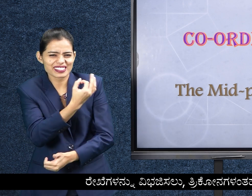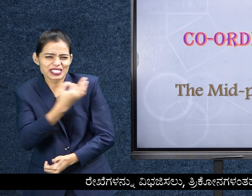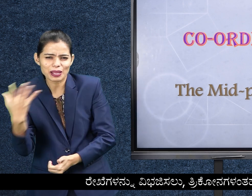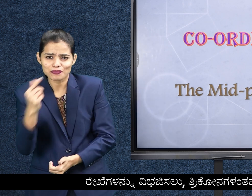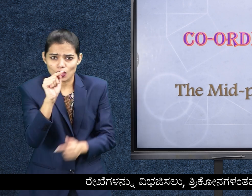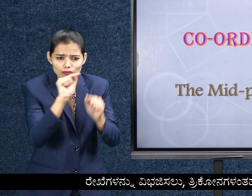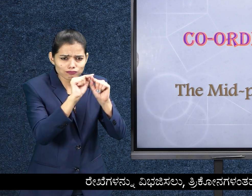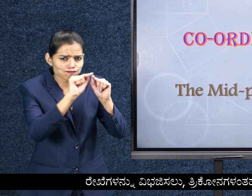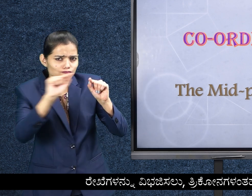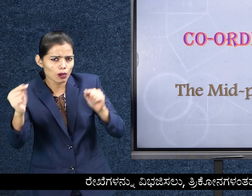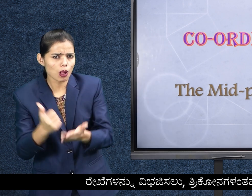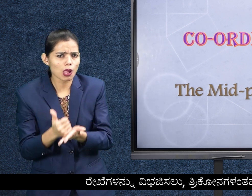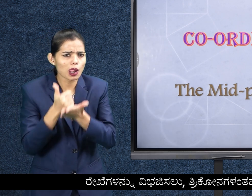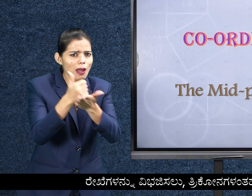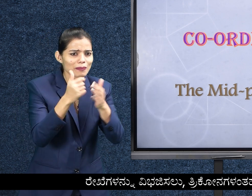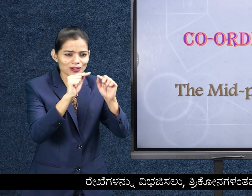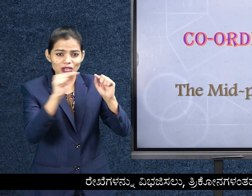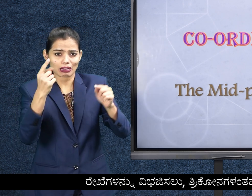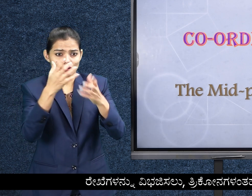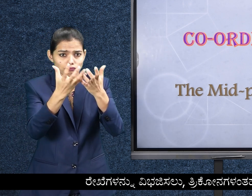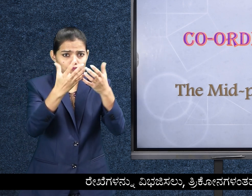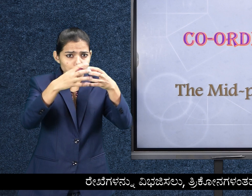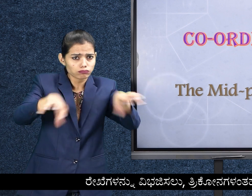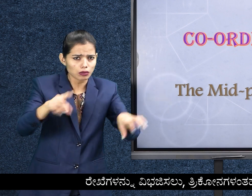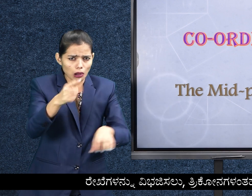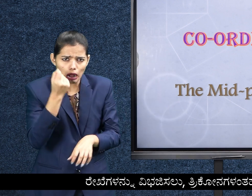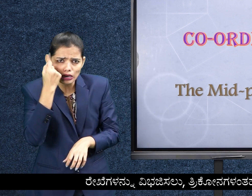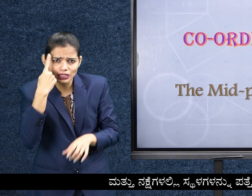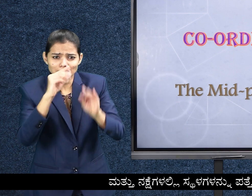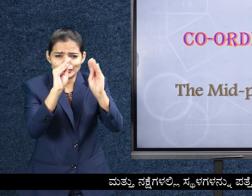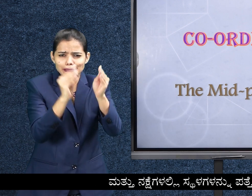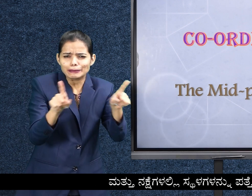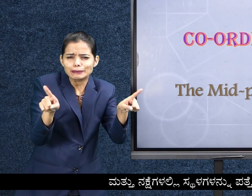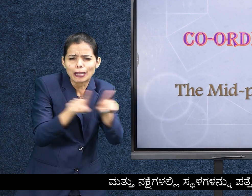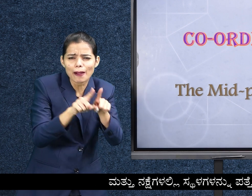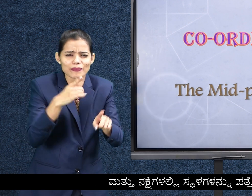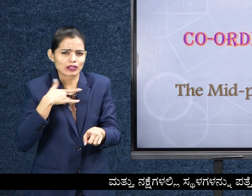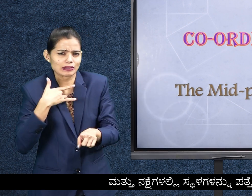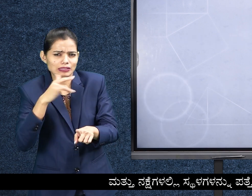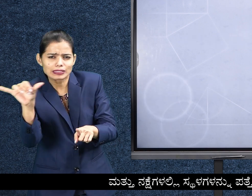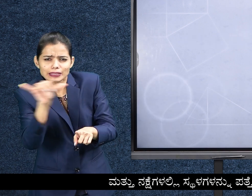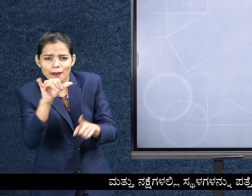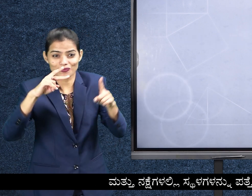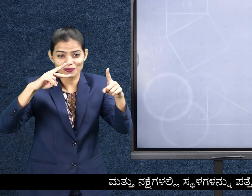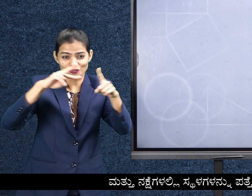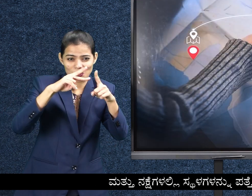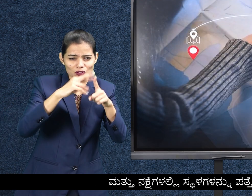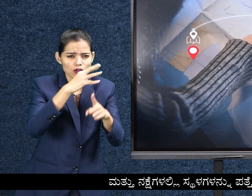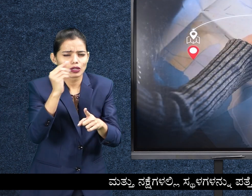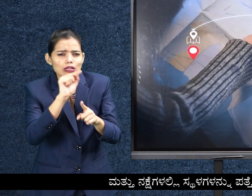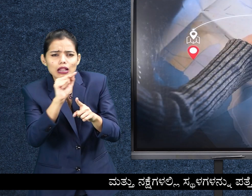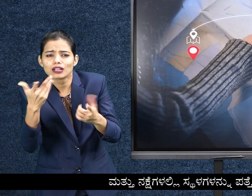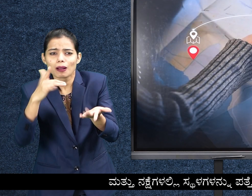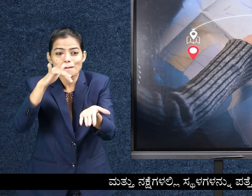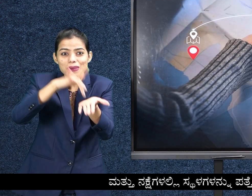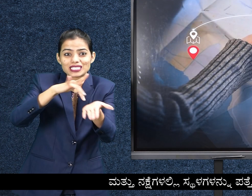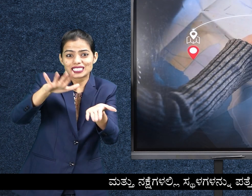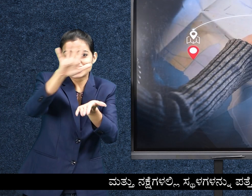ರೇಖೆಗಳನ್ನು ವಿಭಜಿಸುವ ತ್ರಿಕೋನಗಳಂತಹ ಆಕಾರಗಳನ್ನು ಅರ್ಥ ಮಾಡಿಕೊಳ್ಳಲು ಮತ್ತು ನಕ್ಷೆಗಳಲ್ಲಿ ಸ್ಥಳಗಳನ್ನು ಪತ್ತೆ ಹಚ್ಚಲು ಈ ವಿಶೇಷ ಪಾಯಿಂಟ್